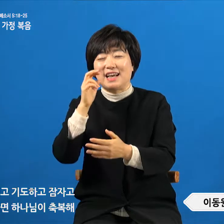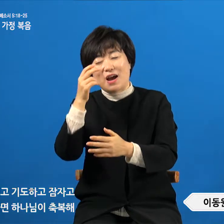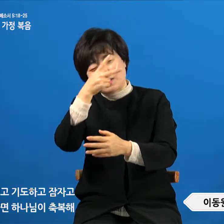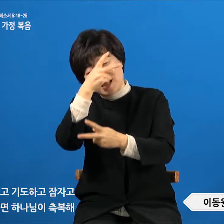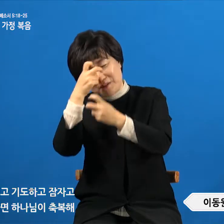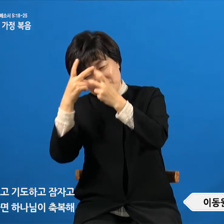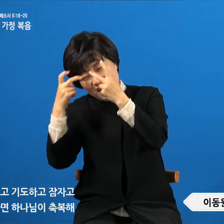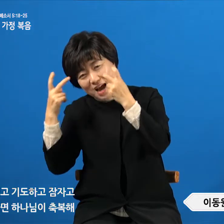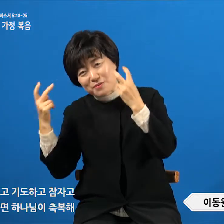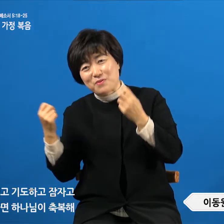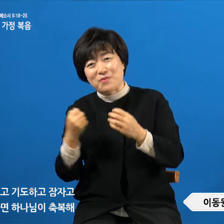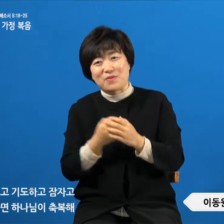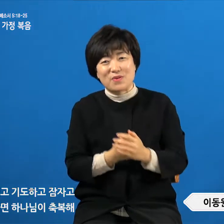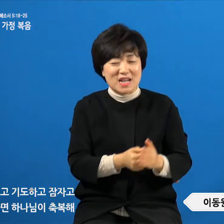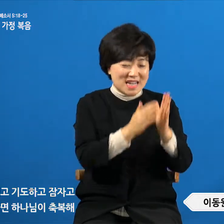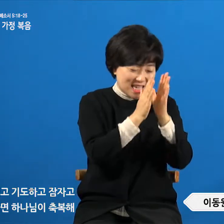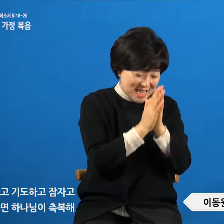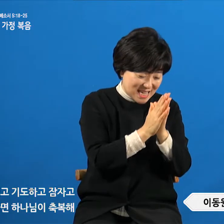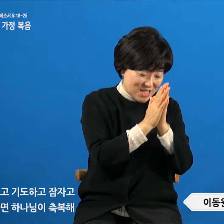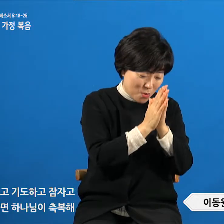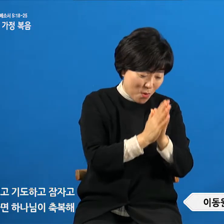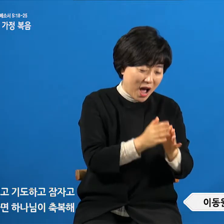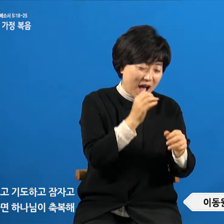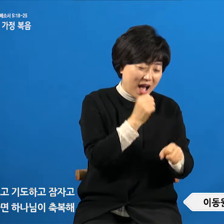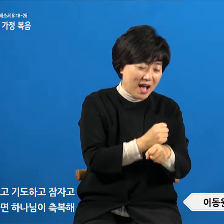기도하고 잠자고